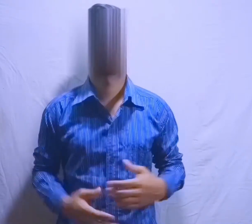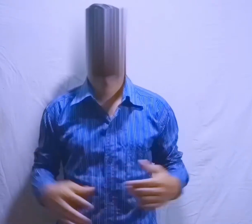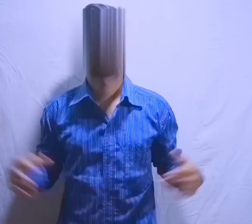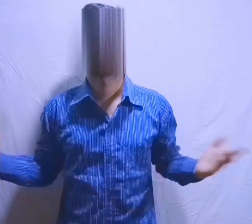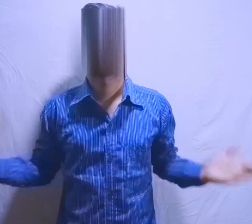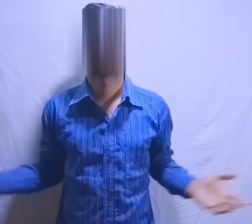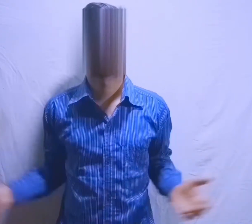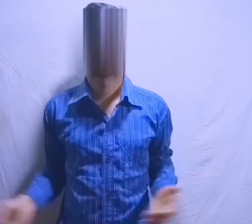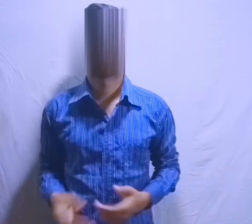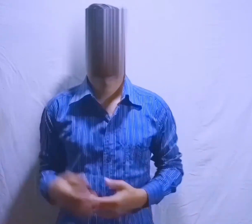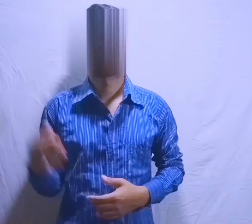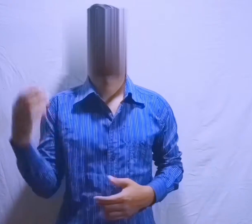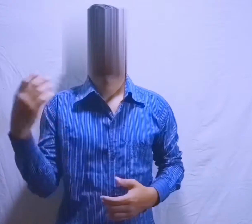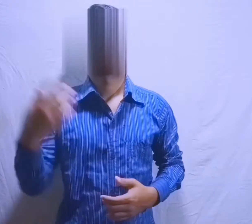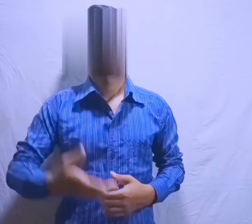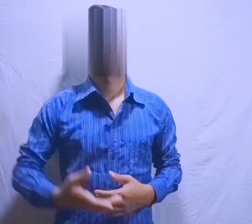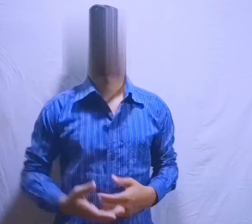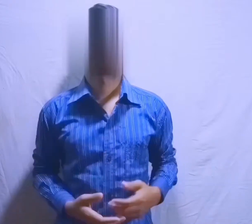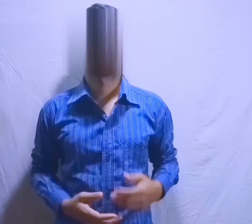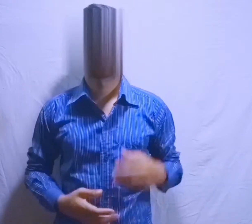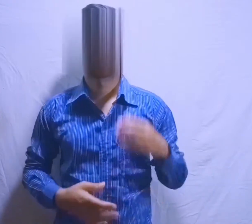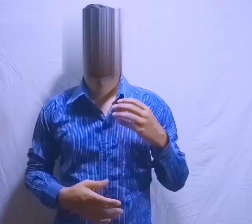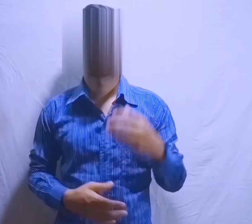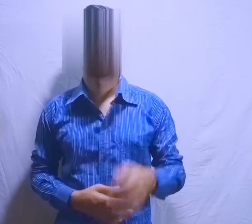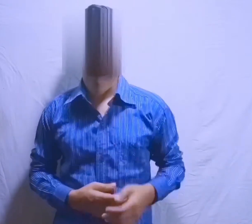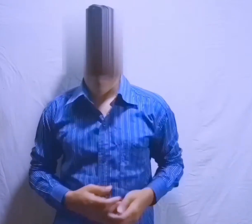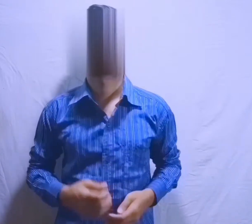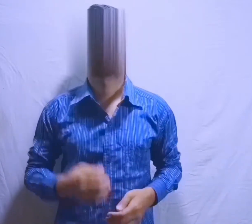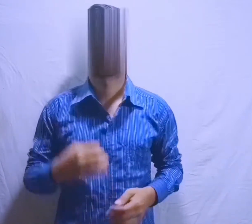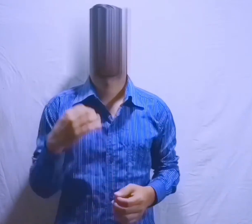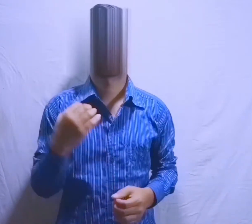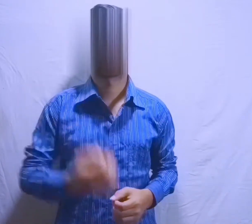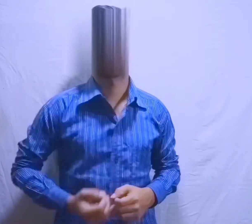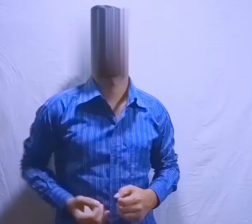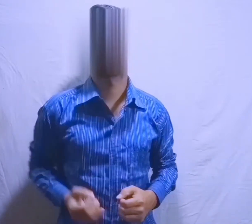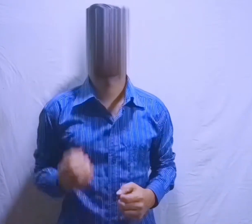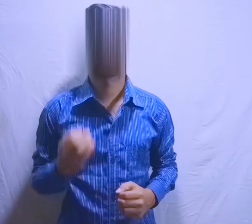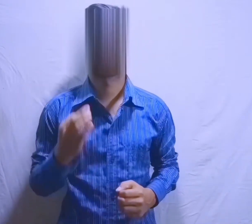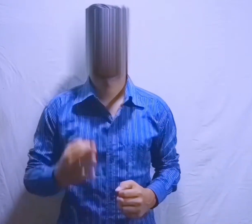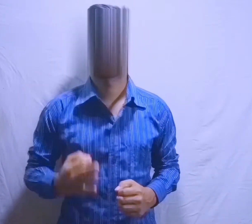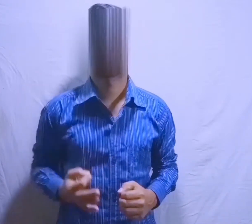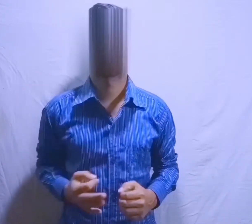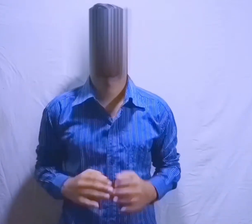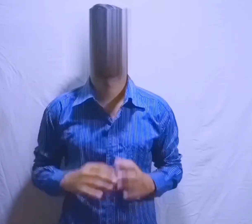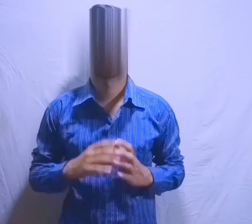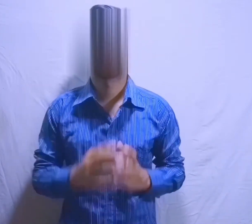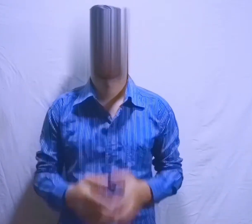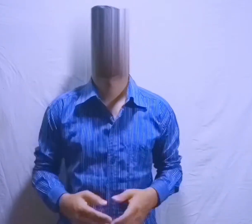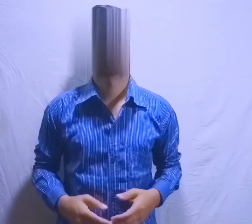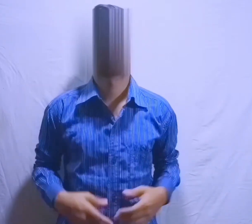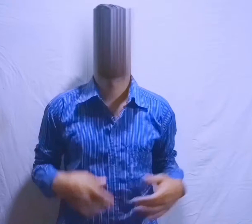প্রতি অসচেতনতা, কারণ বর্তমানে প্রায় সকলেই জাঙ্ক ফুডে অভ্যস্ত হয়ে